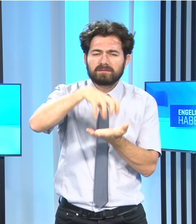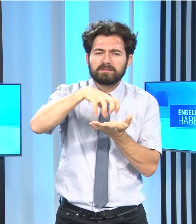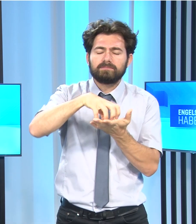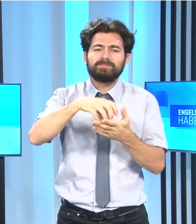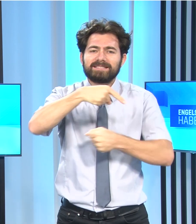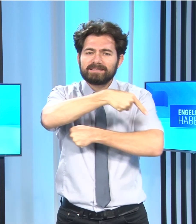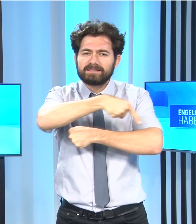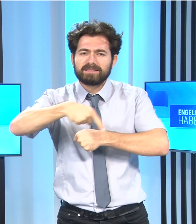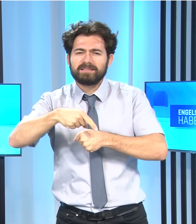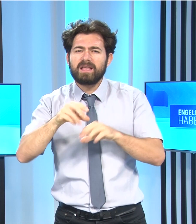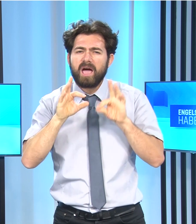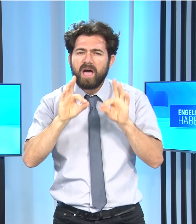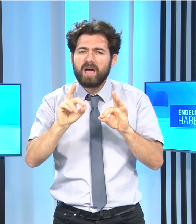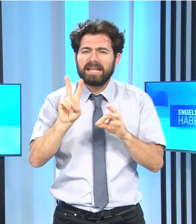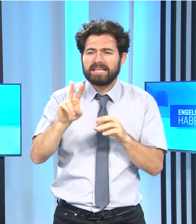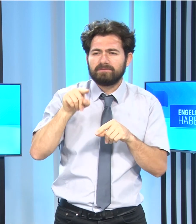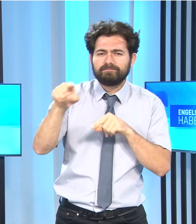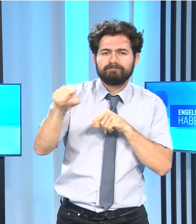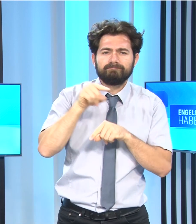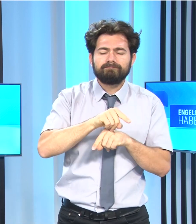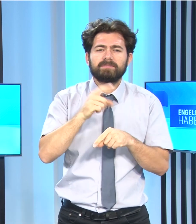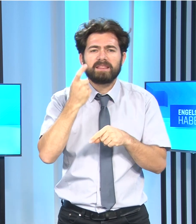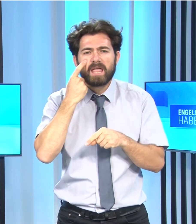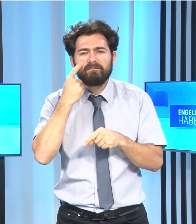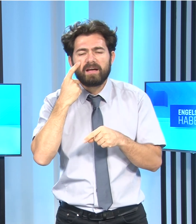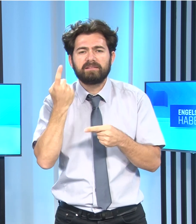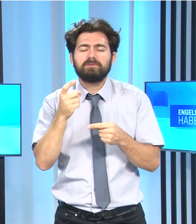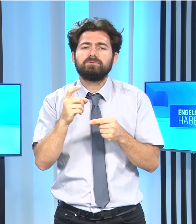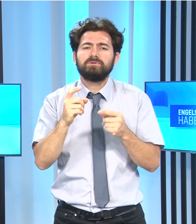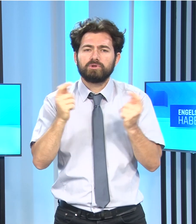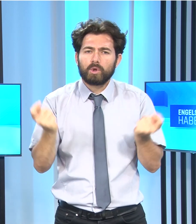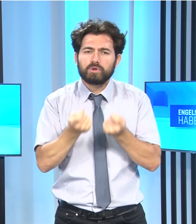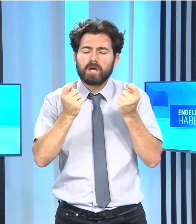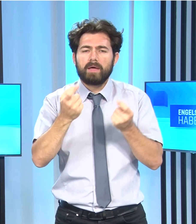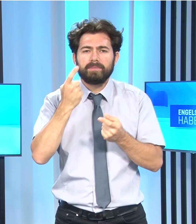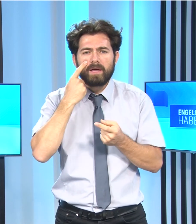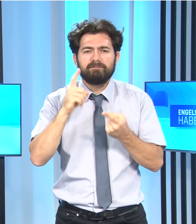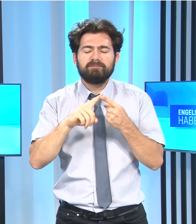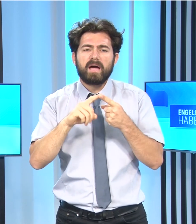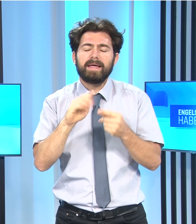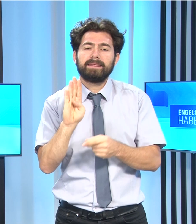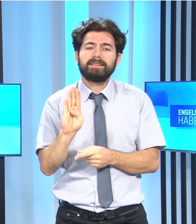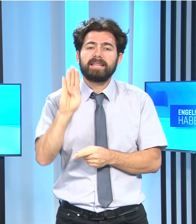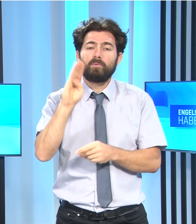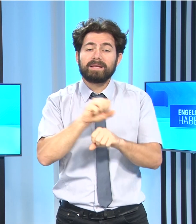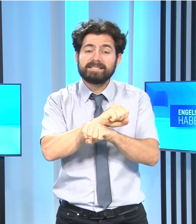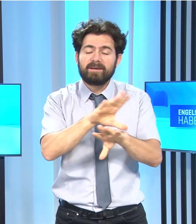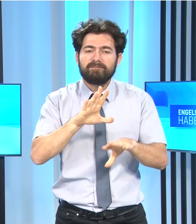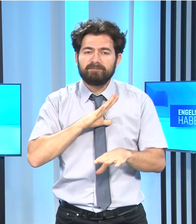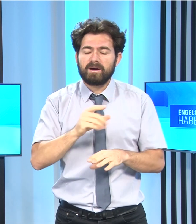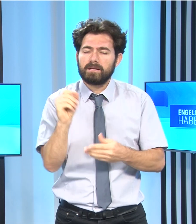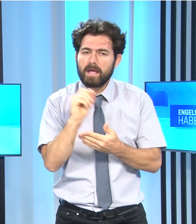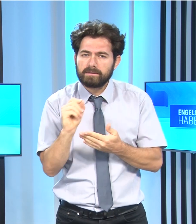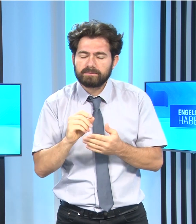adasında sınırın her iki tarafında tam olarak işleyen hükümetler ve demokratik sistemler var diye yazdı.